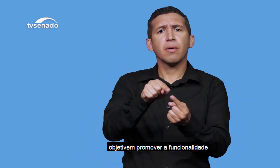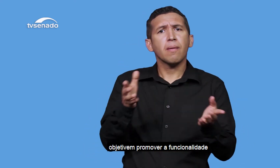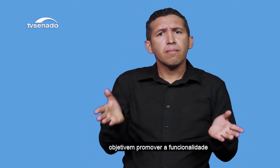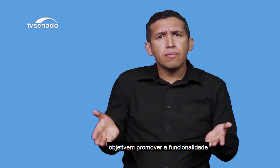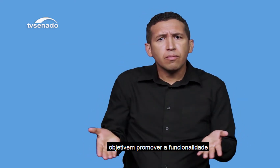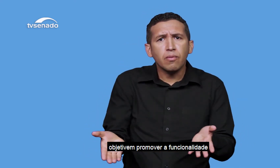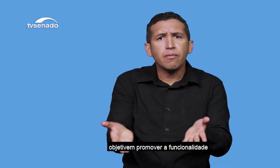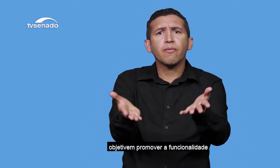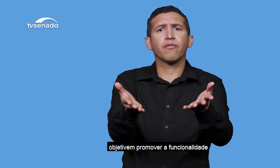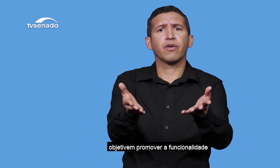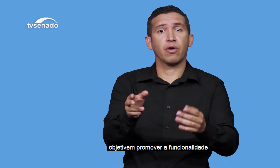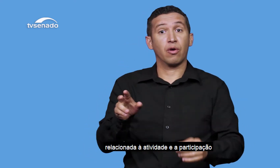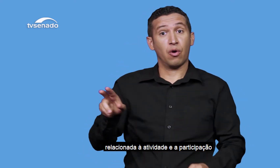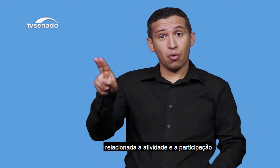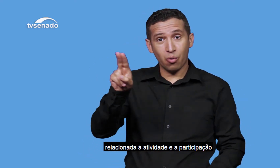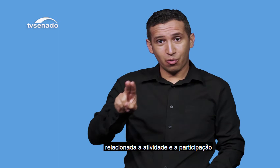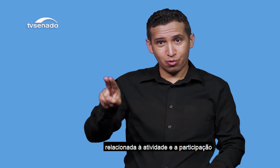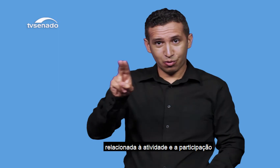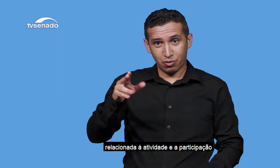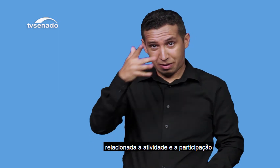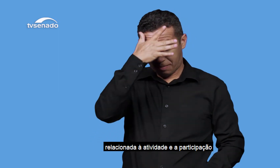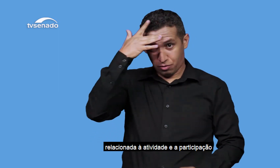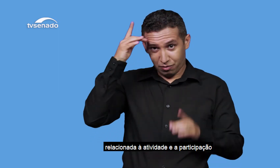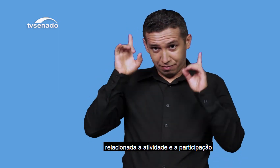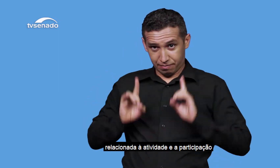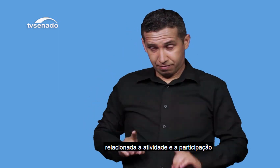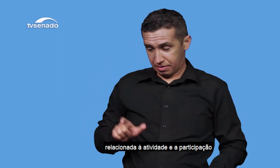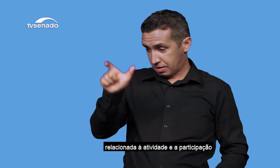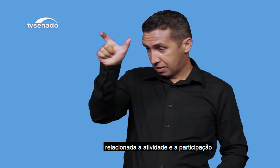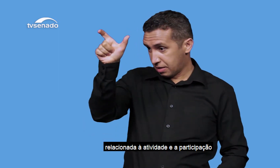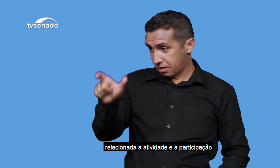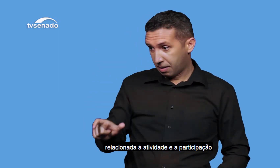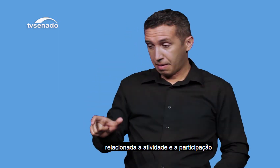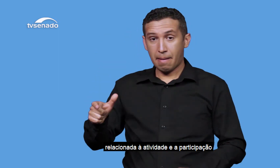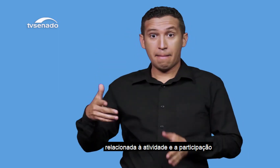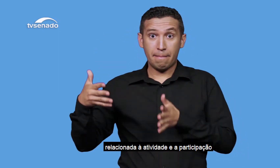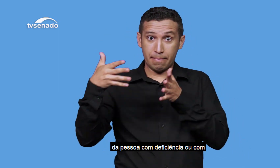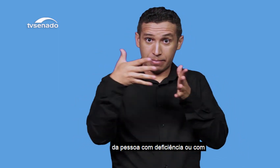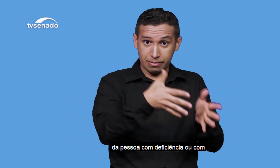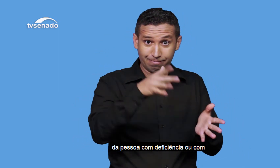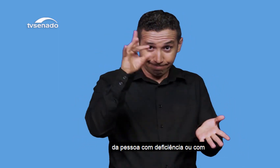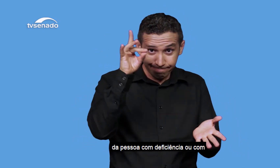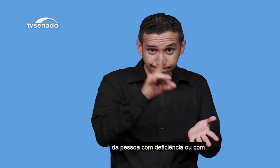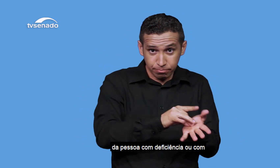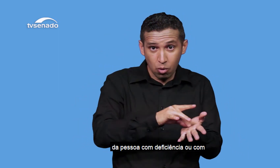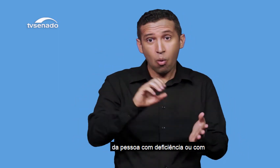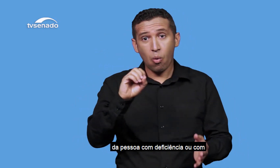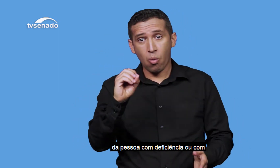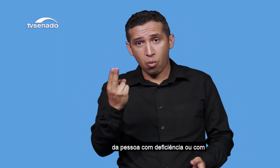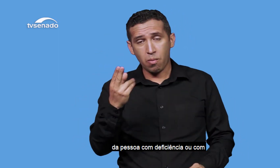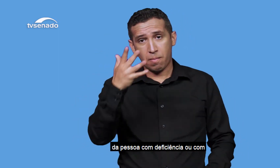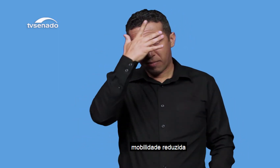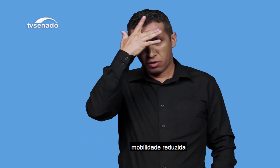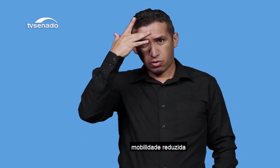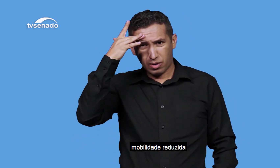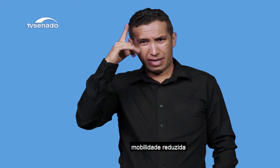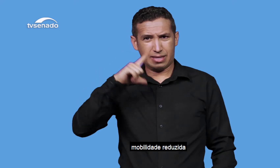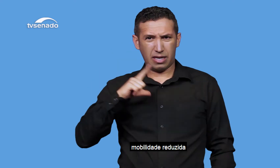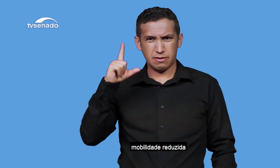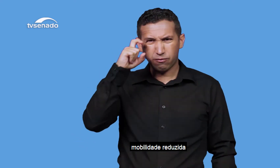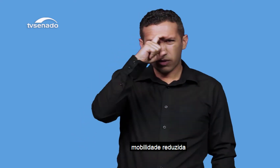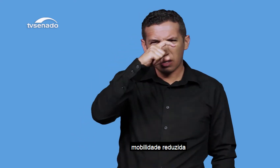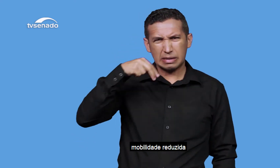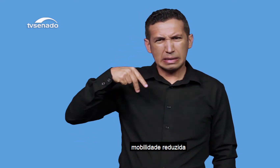promover a funcionalidade relacionada à atividade ea participação da pessoa com deficiência ou com mobilidade